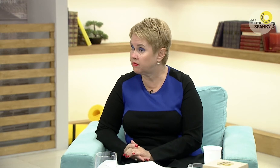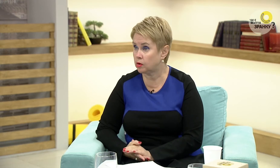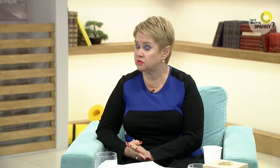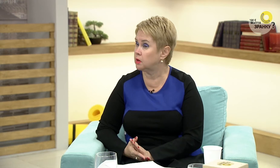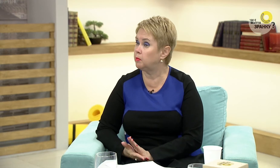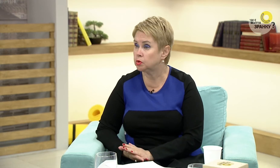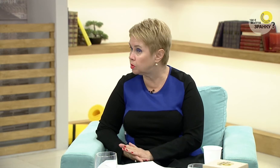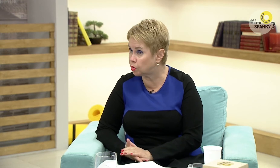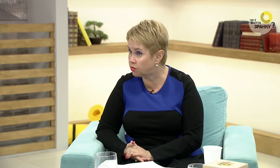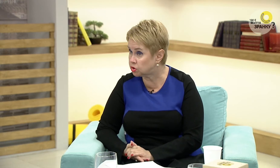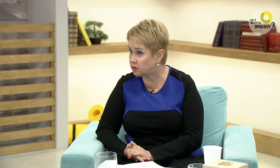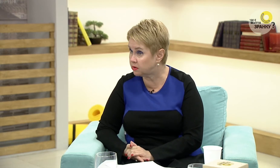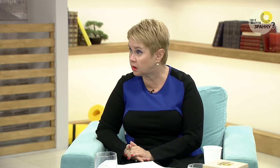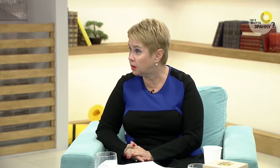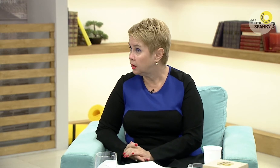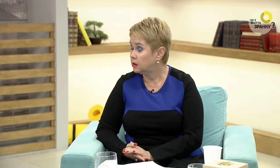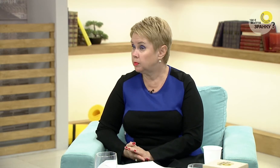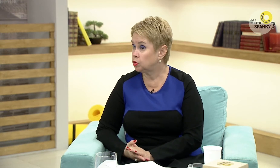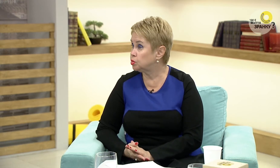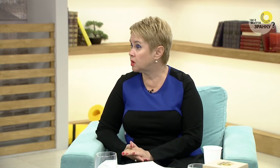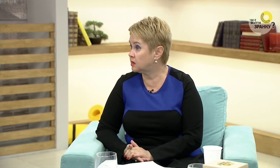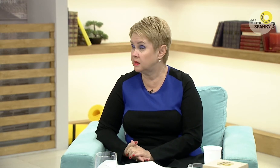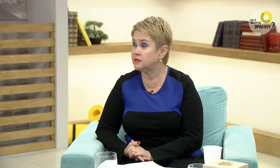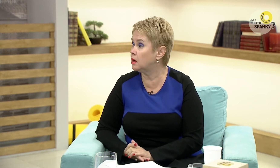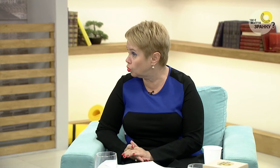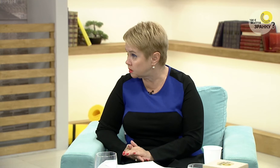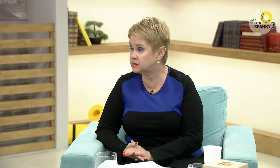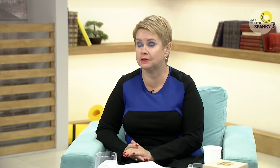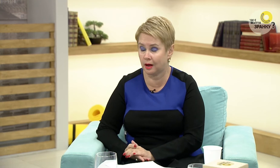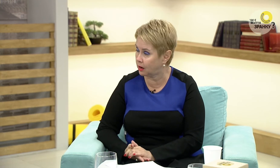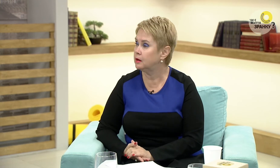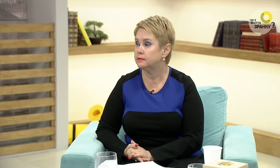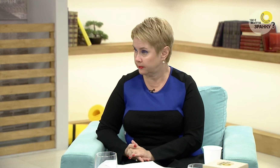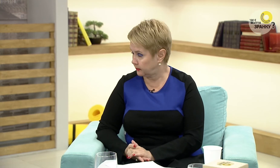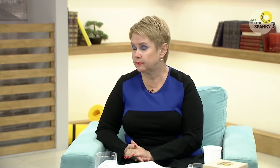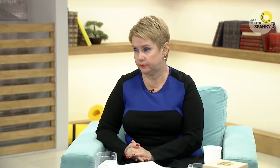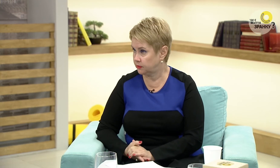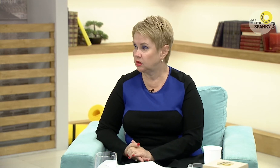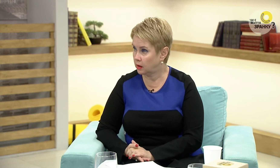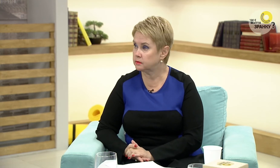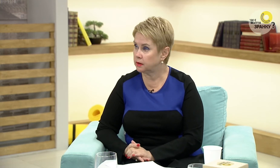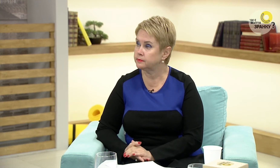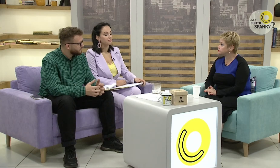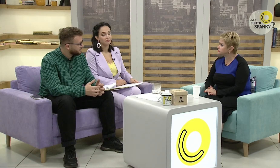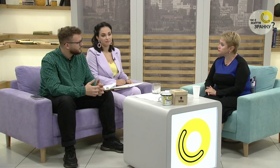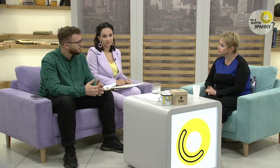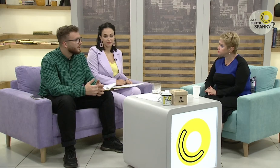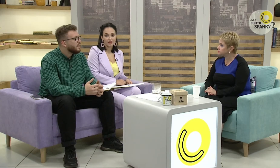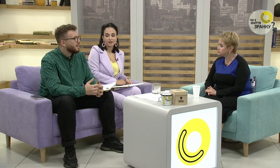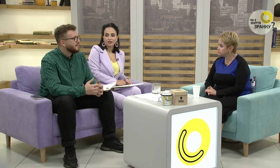а родственники обманули глухого человека. Тобто, и потом человек оказался на улице. Яка буде відстоювати твої права. Да, да. А де